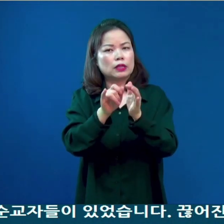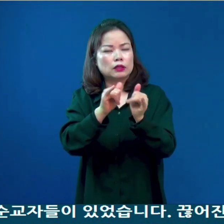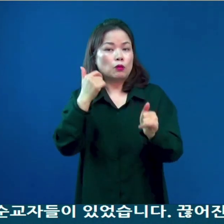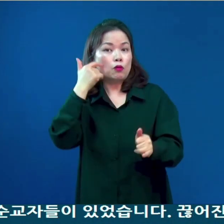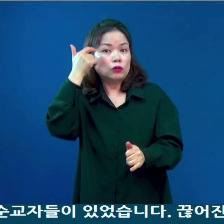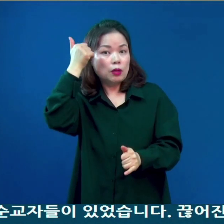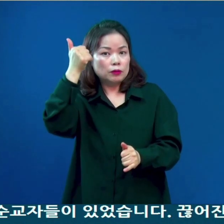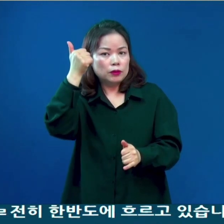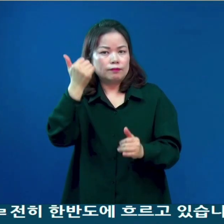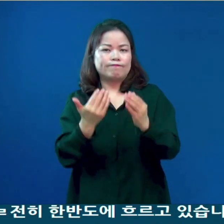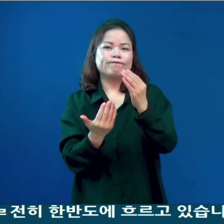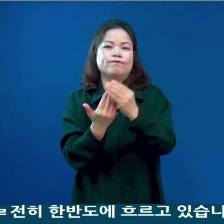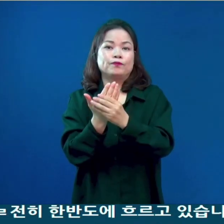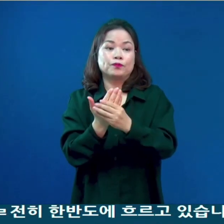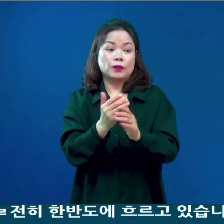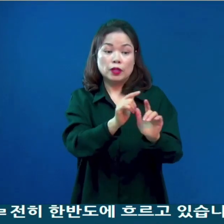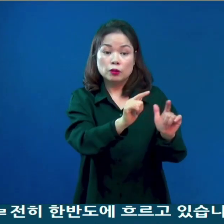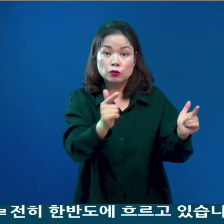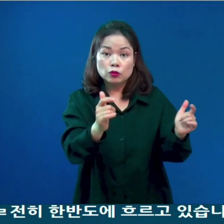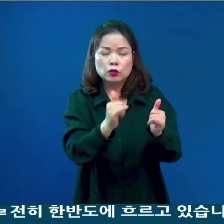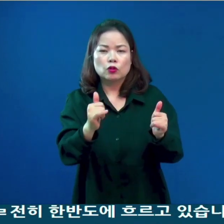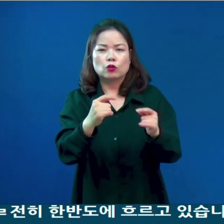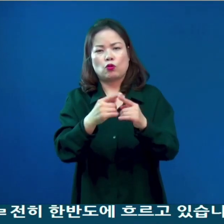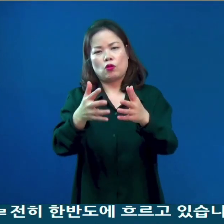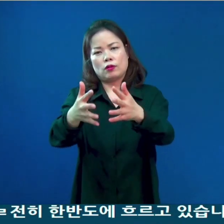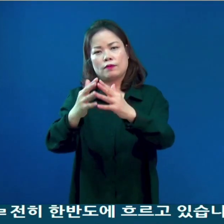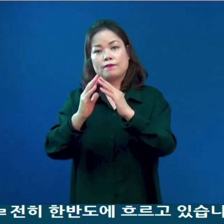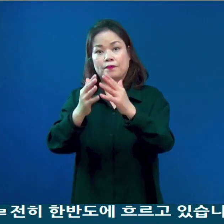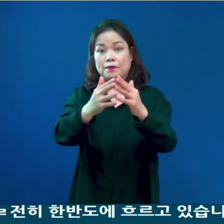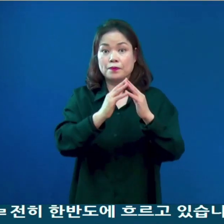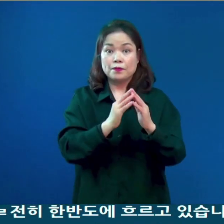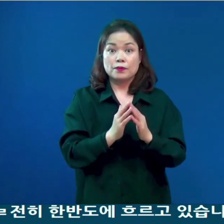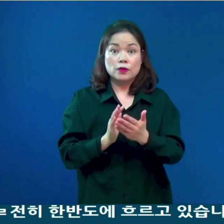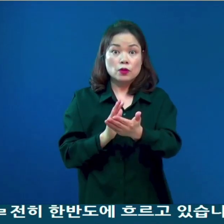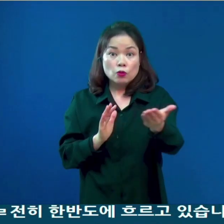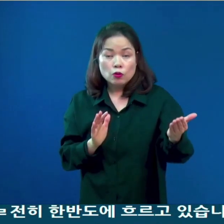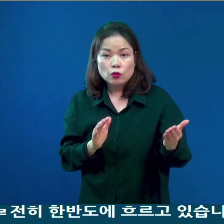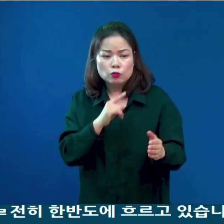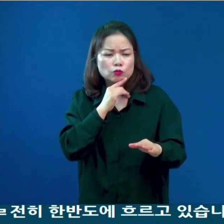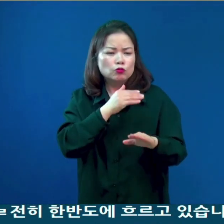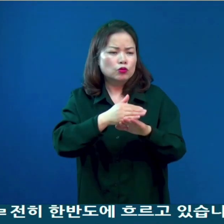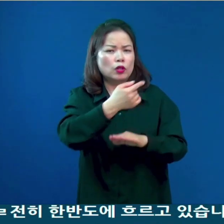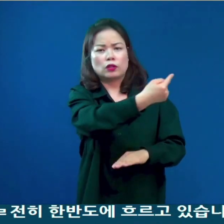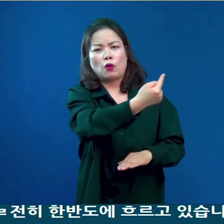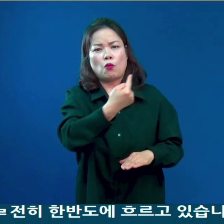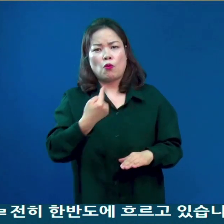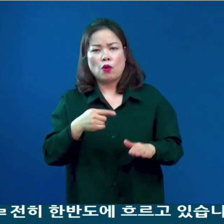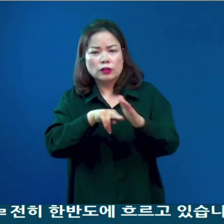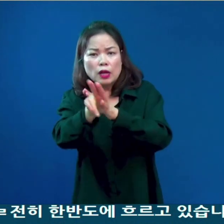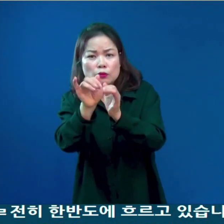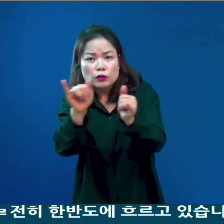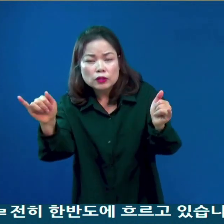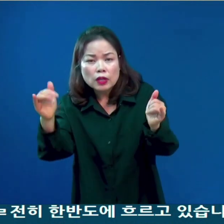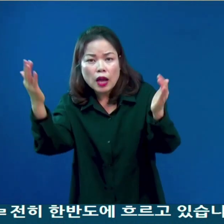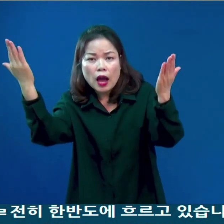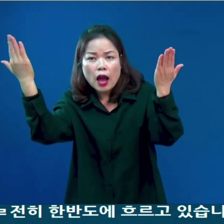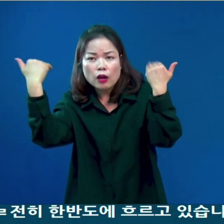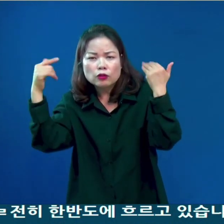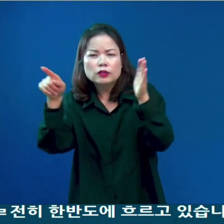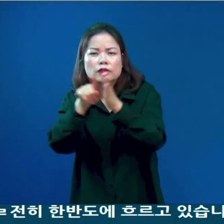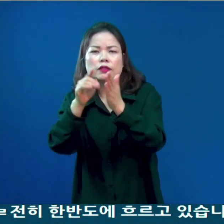시작합니다. 이분들이 교회를 개척합니다. 여러분 북에서 내려와서 한국에서 신학을